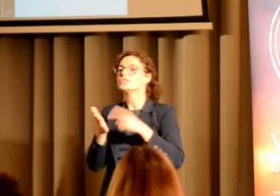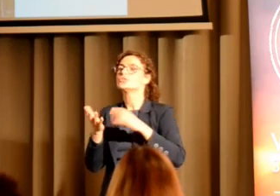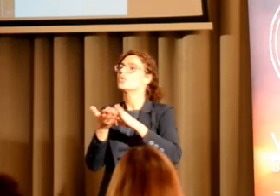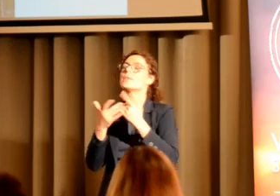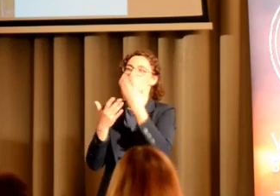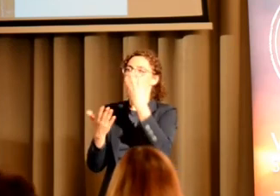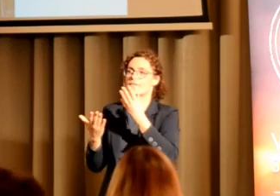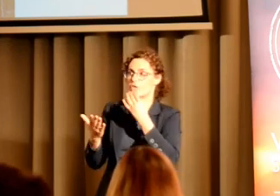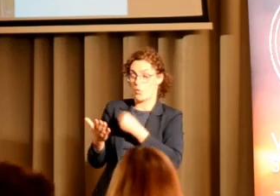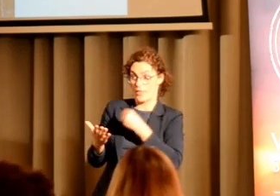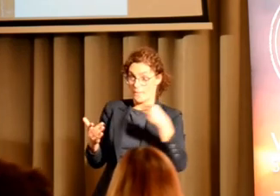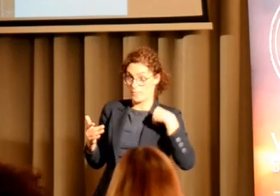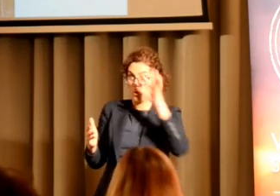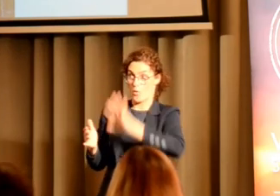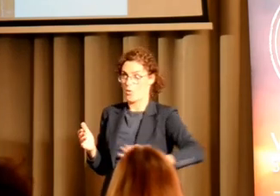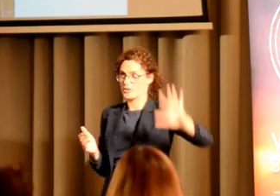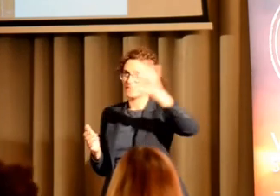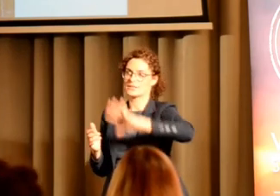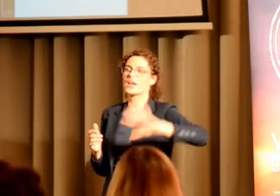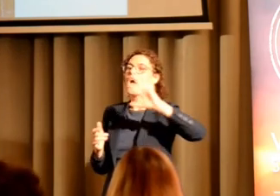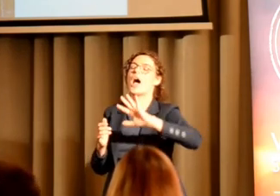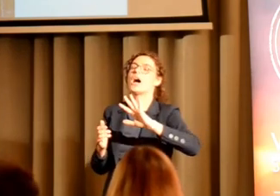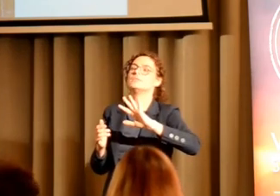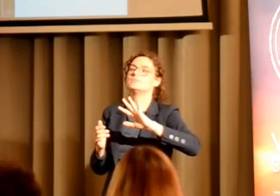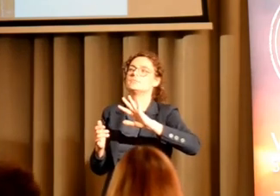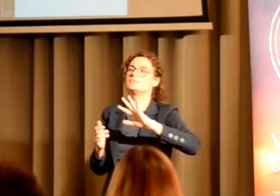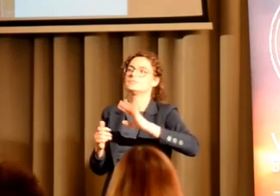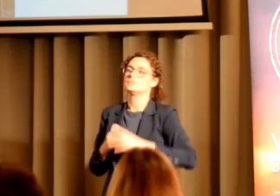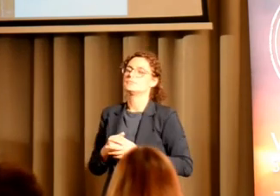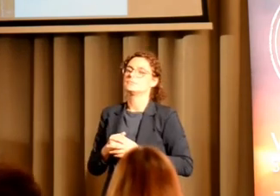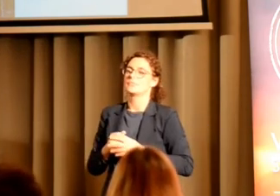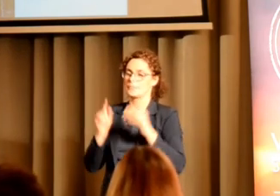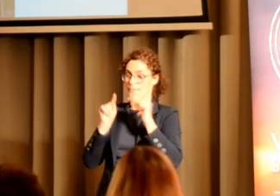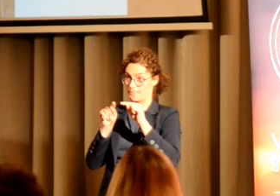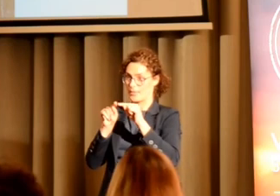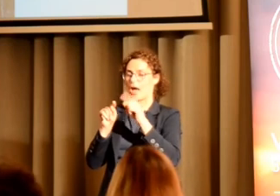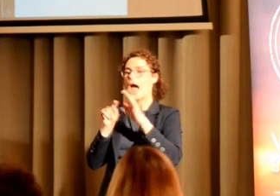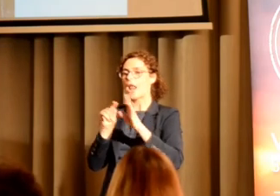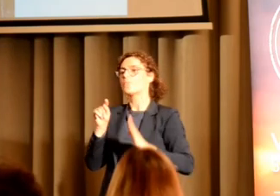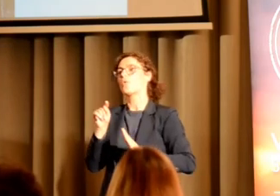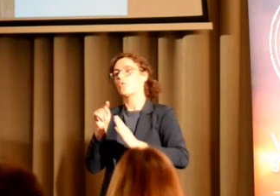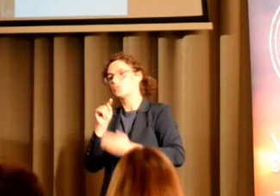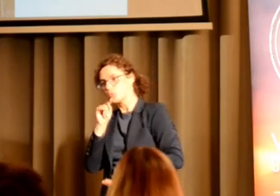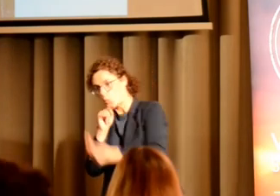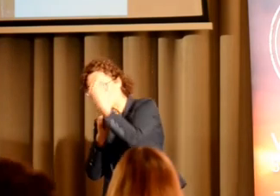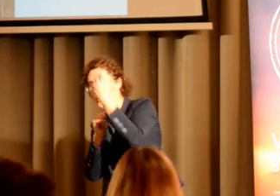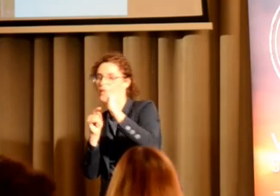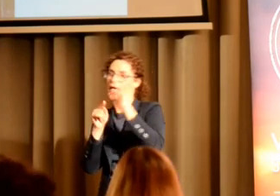ruchy w kierunku wschód-zachód albo